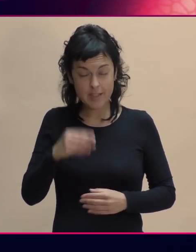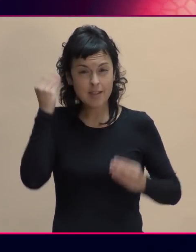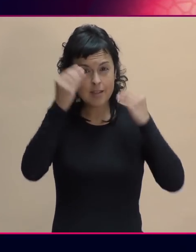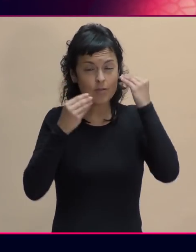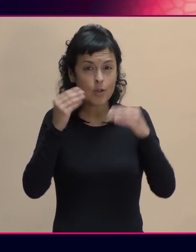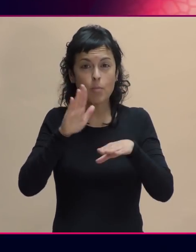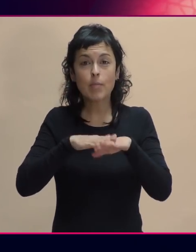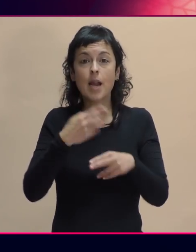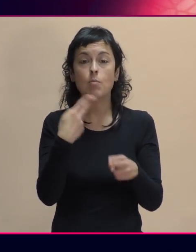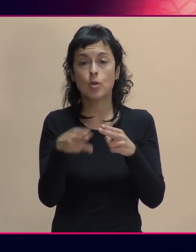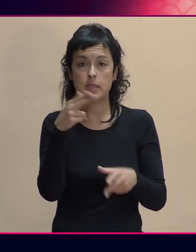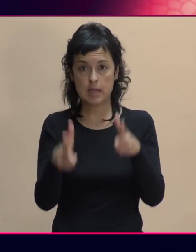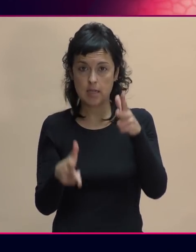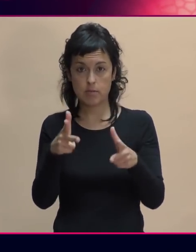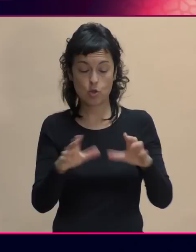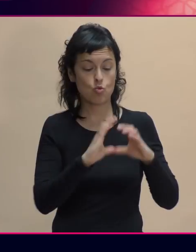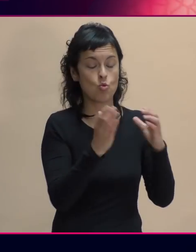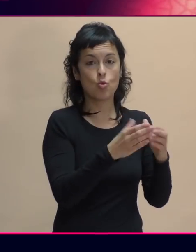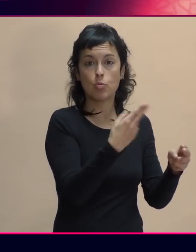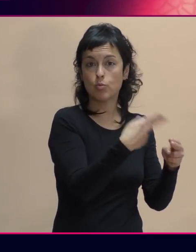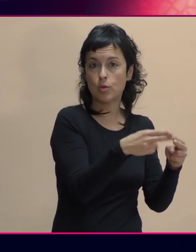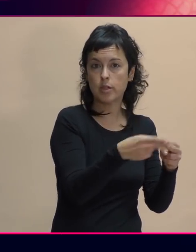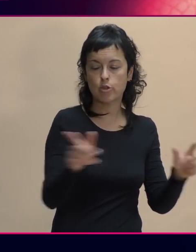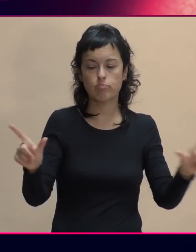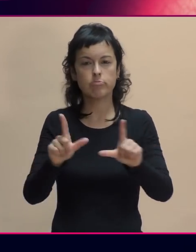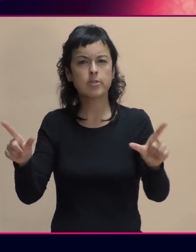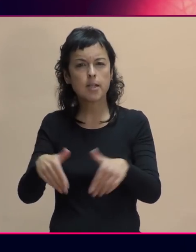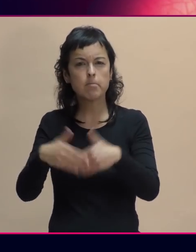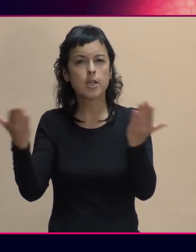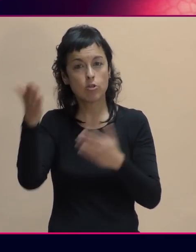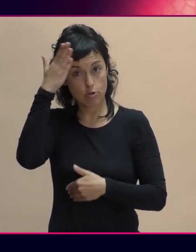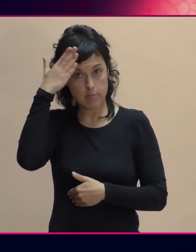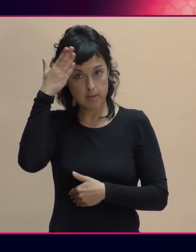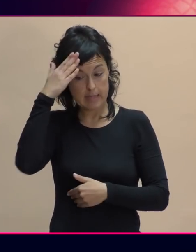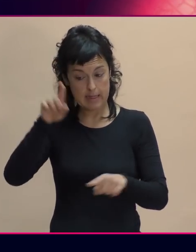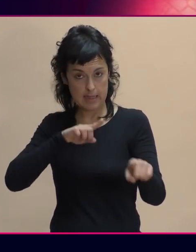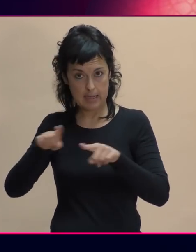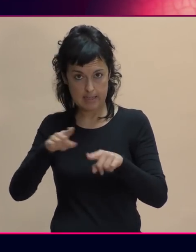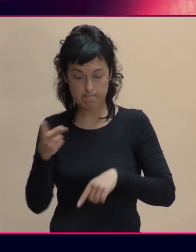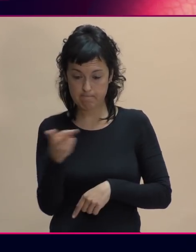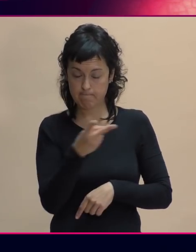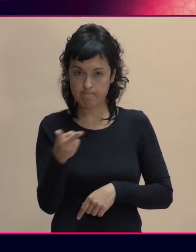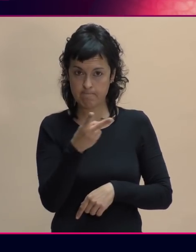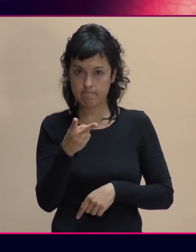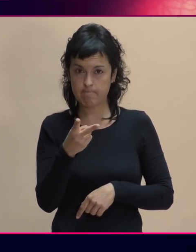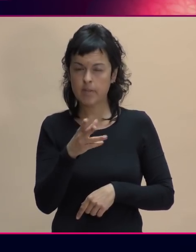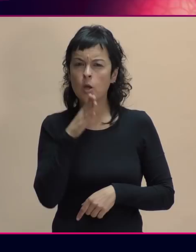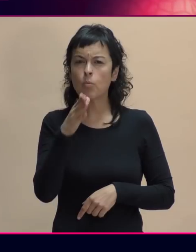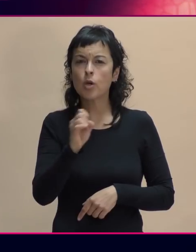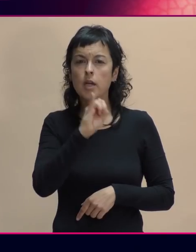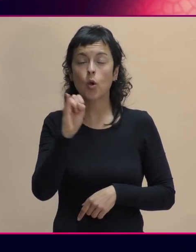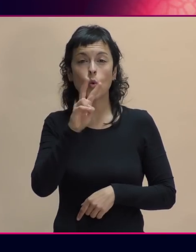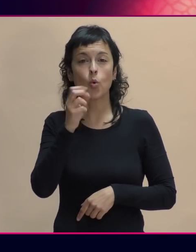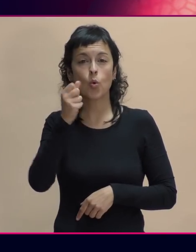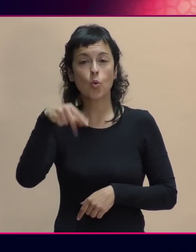con todo respeto esta reflexión va dirigida a la clase política vasca a sus partidos y a quienes dirigen los